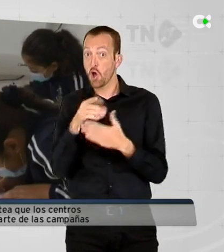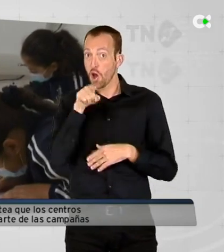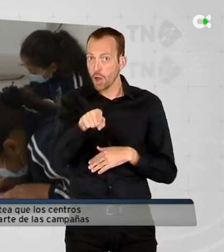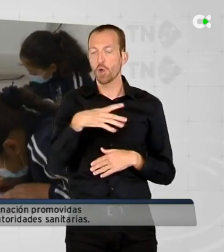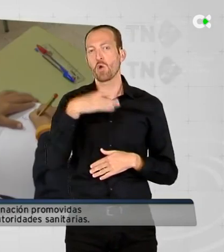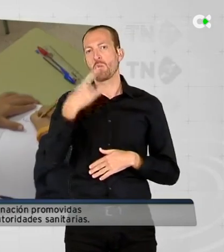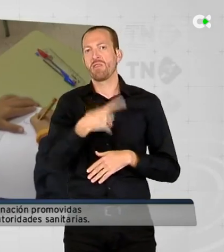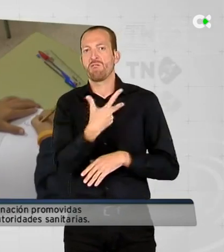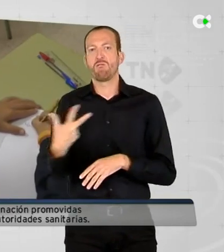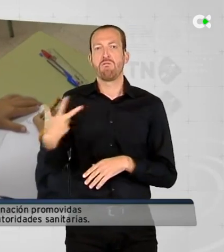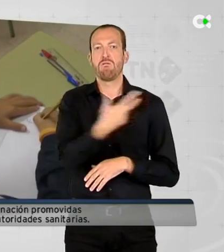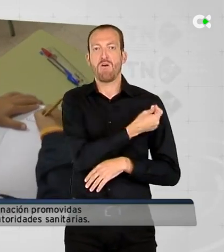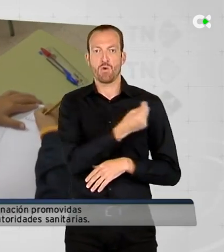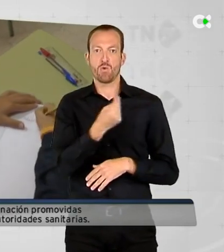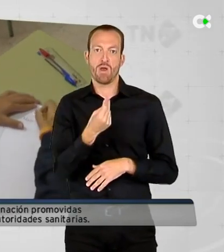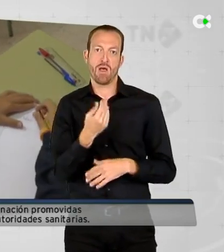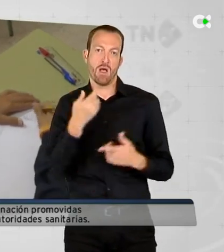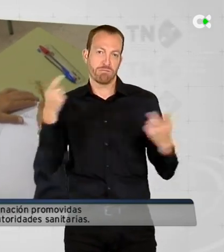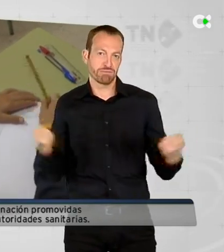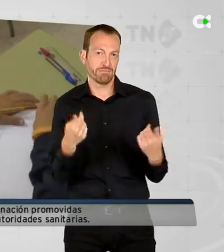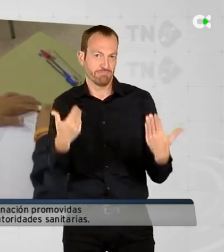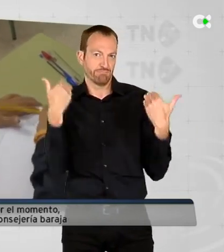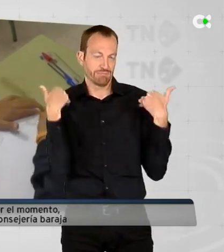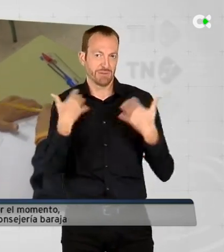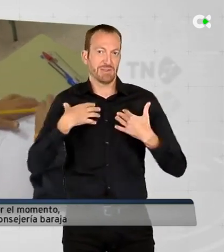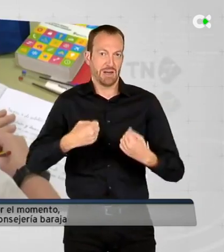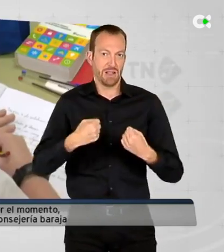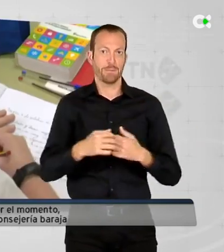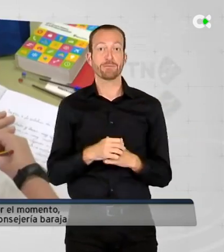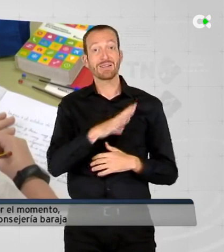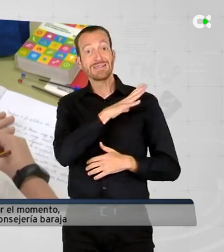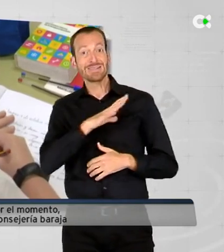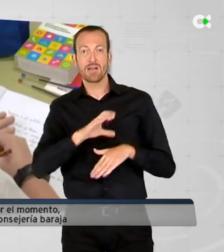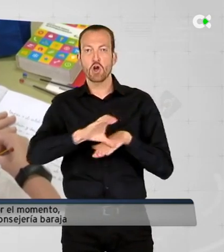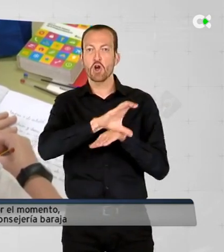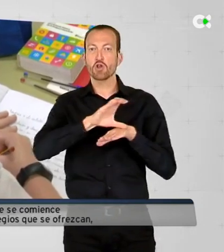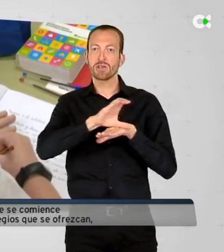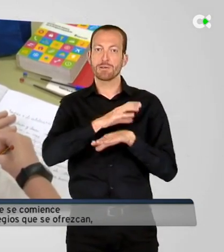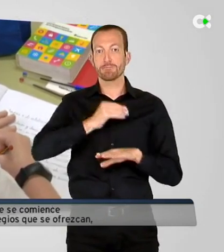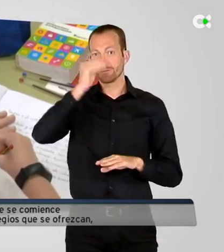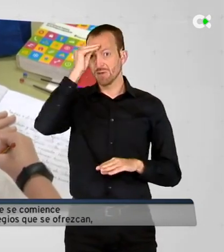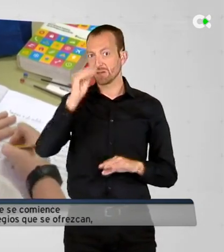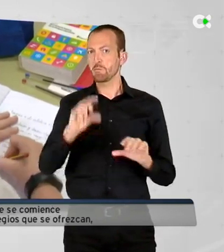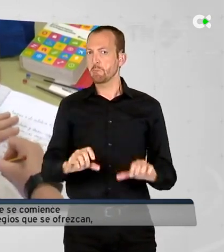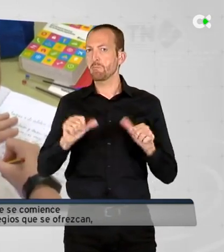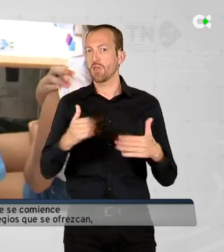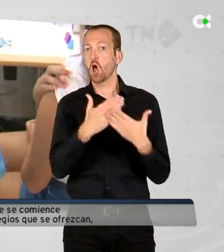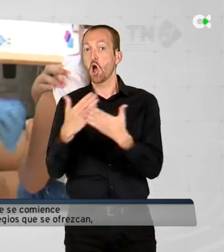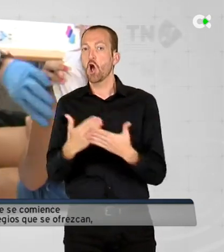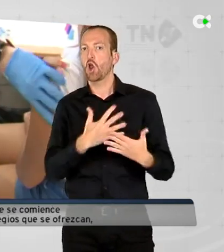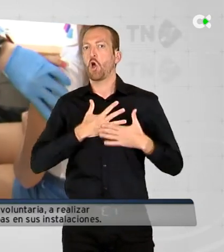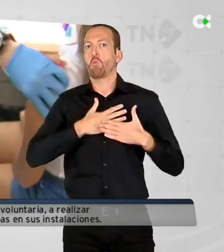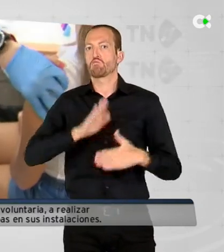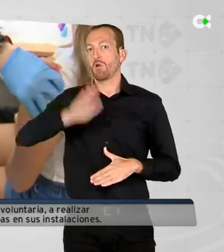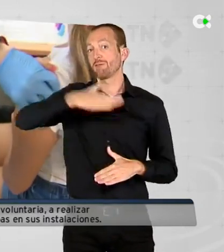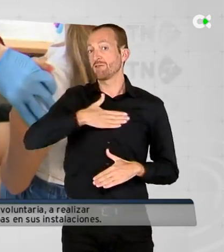de las campañas de vacunación promovidas por las autoridades sanitarias por el momento la consejería barajada que se comiencen los colegios que se ofrezcan